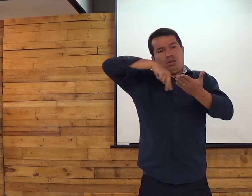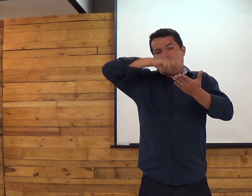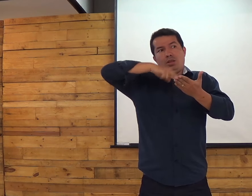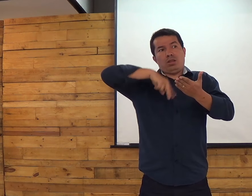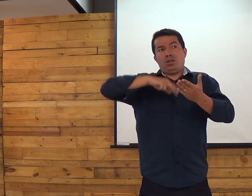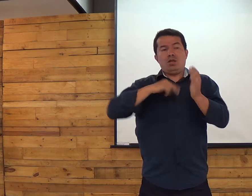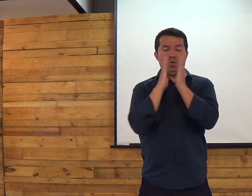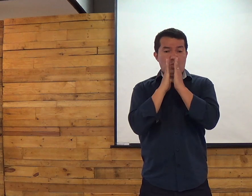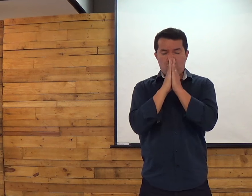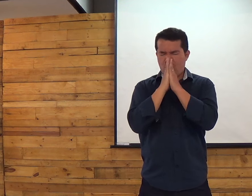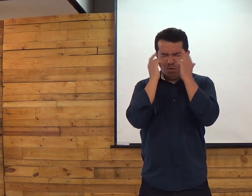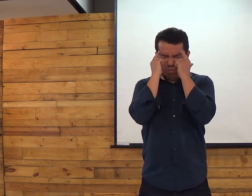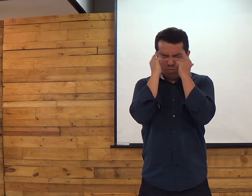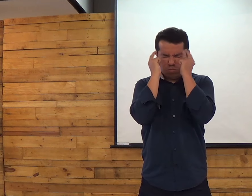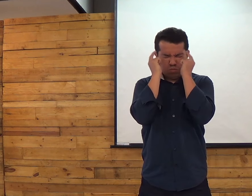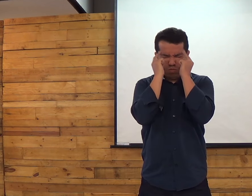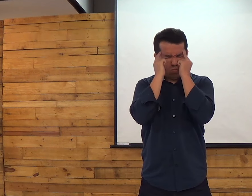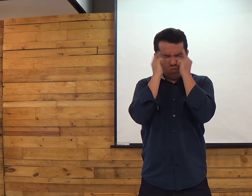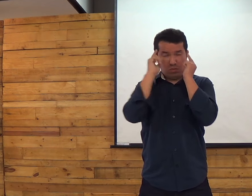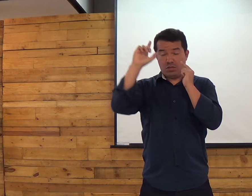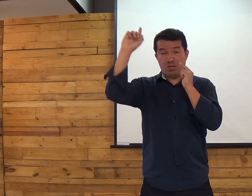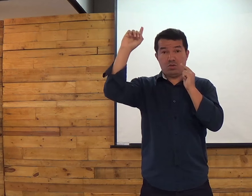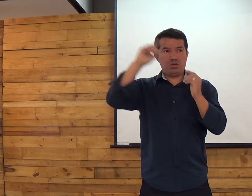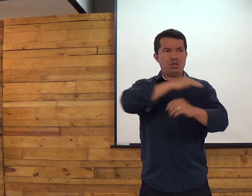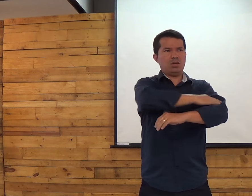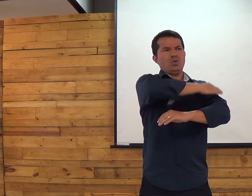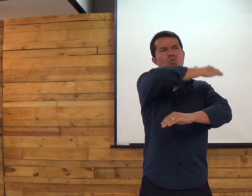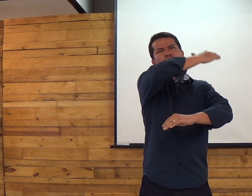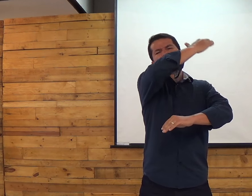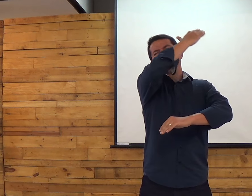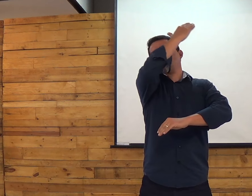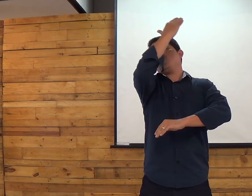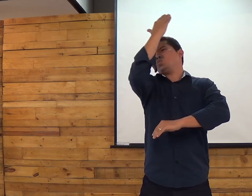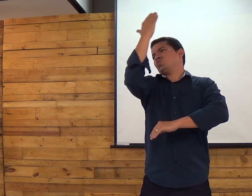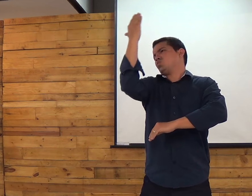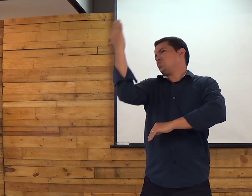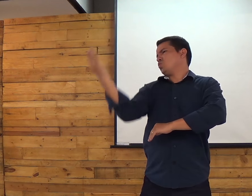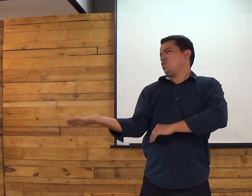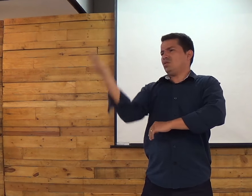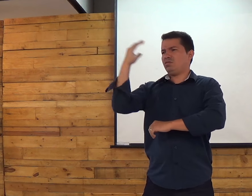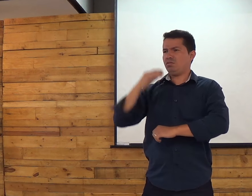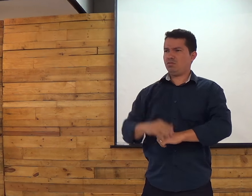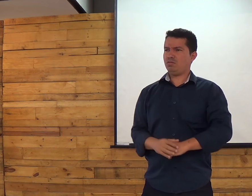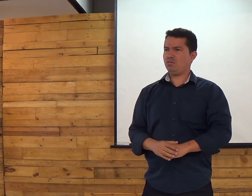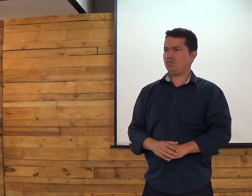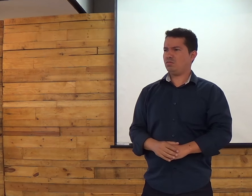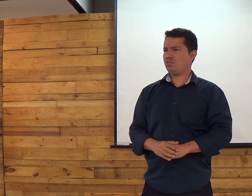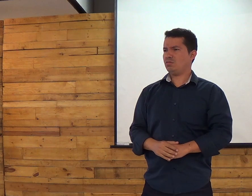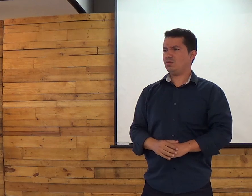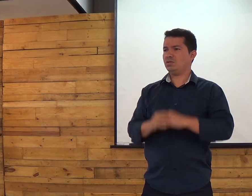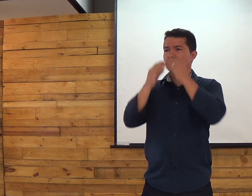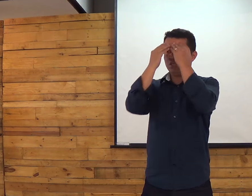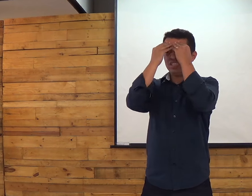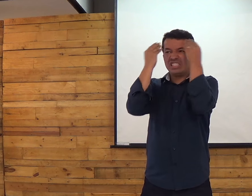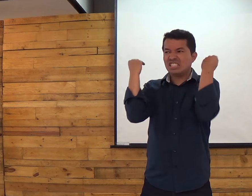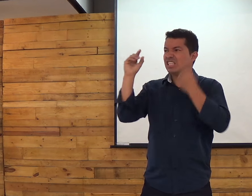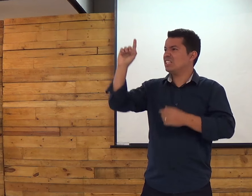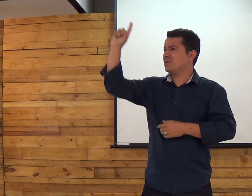que você acorde, você não tenha outra coisa em mente a não ser buscar as coisas de Deus. Durante todo